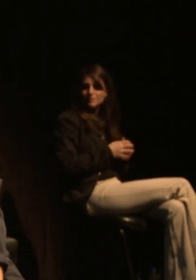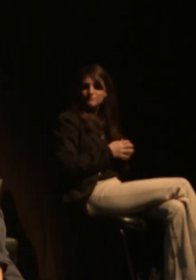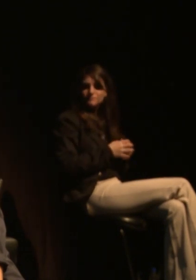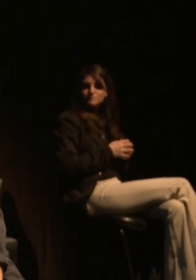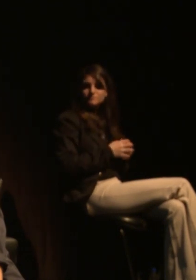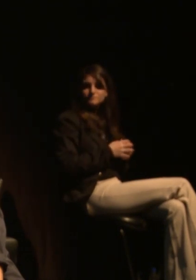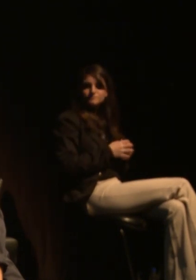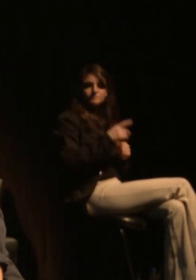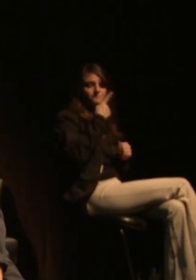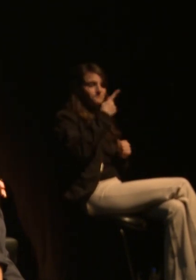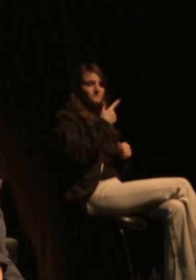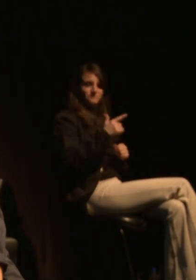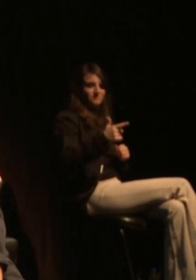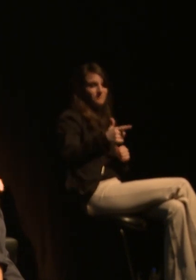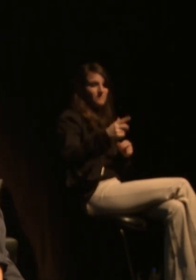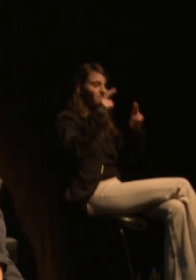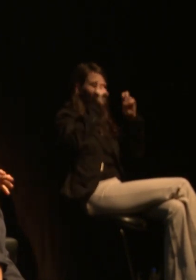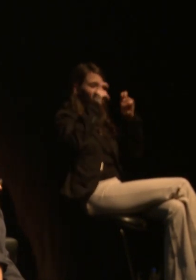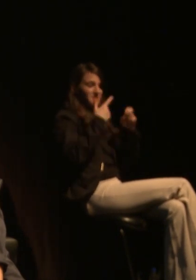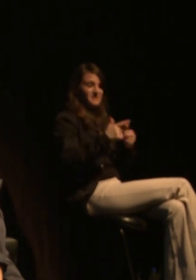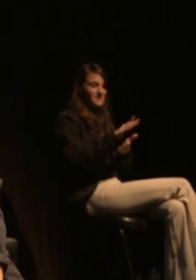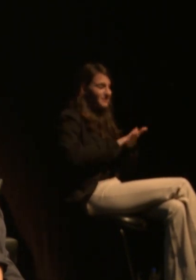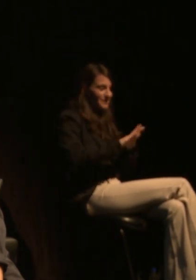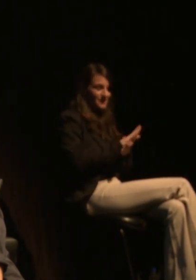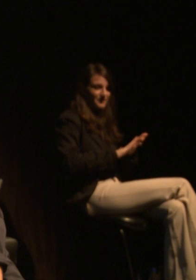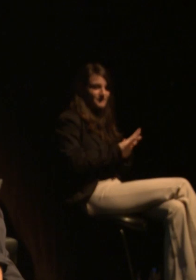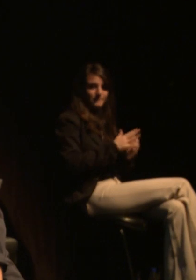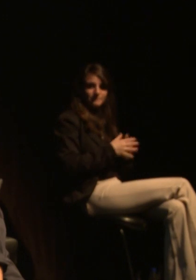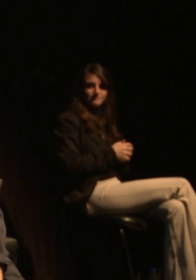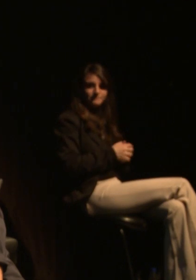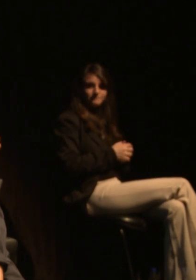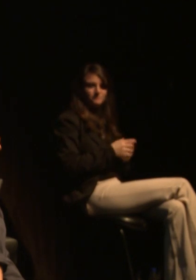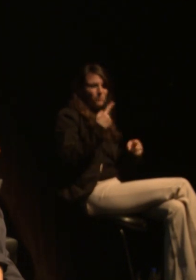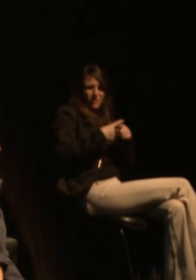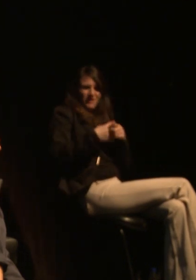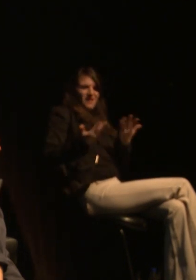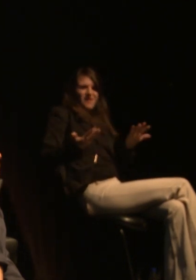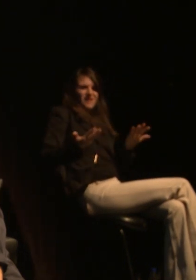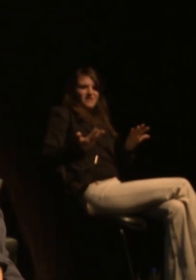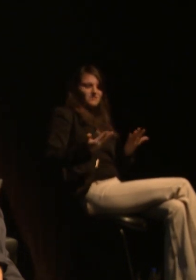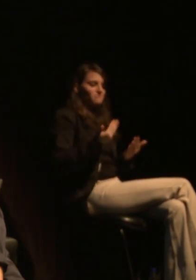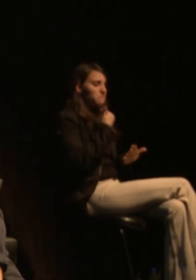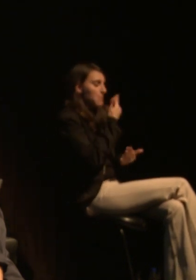já ir preparando? Eu falei, não tem título, não tem manchete, não tem matéria. Por